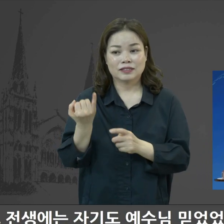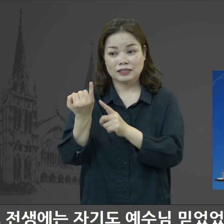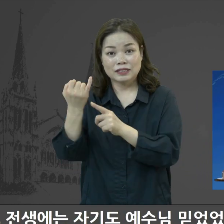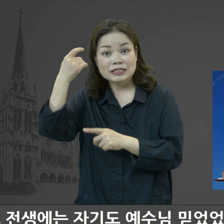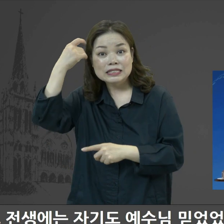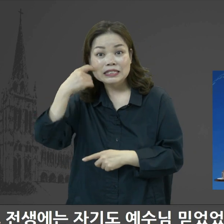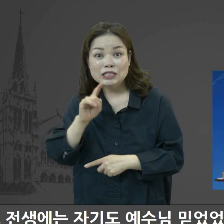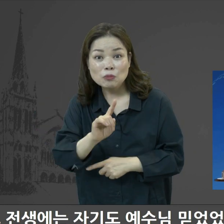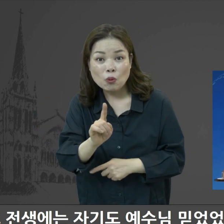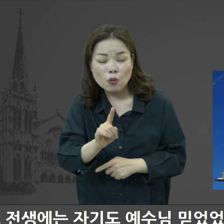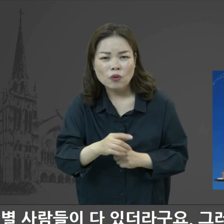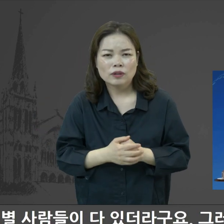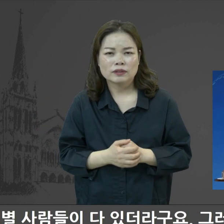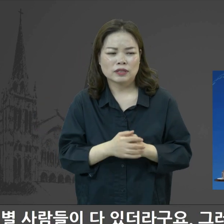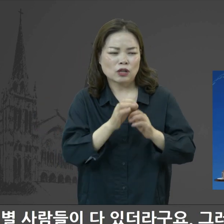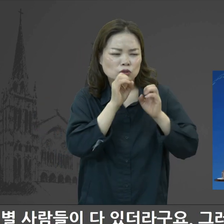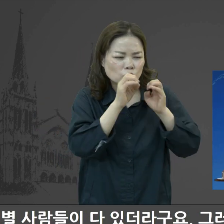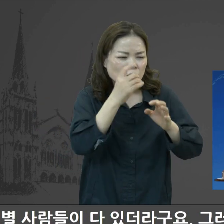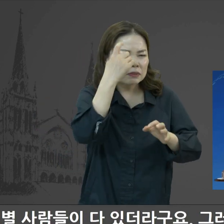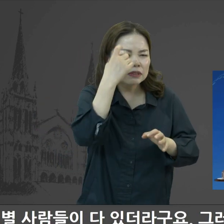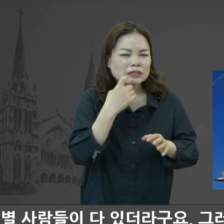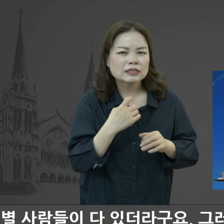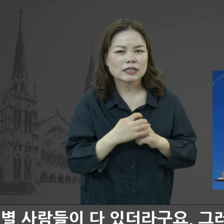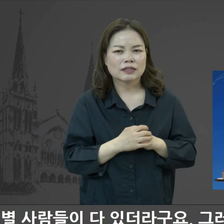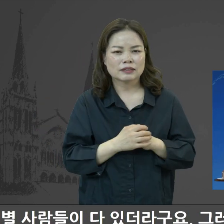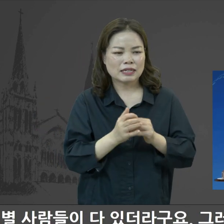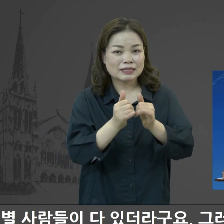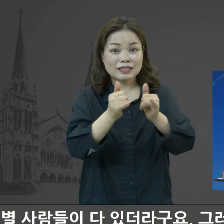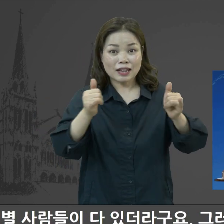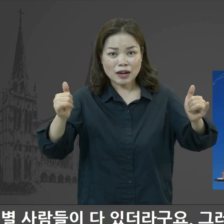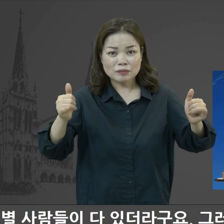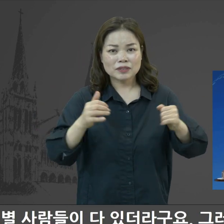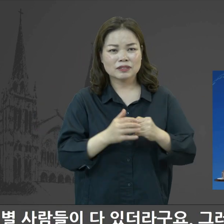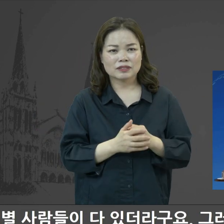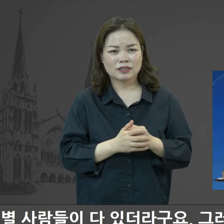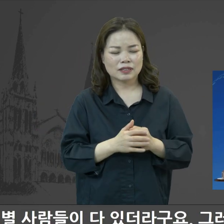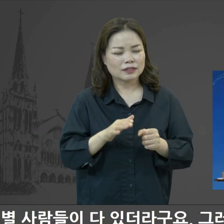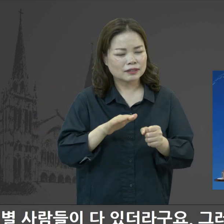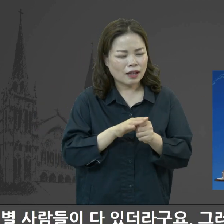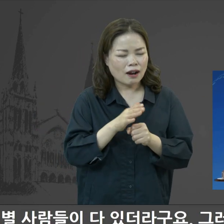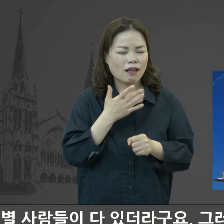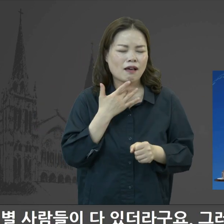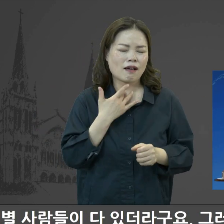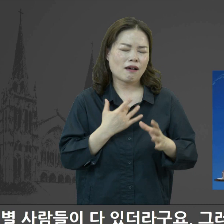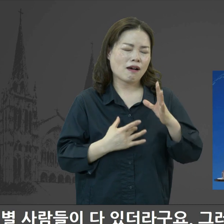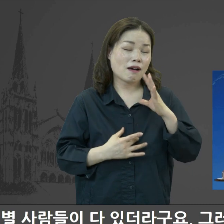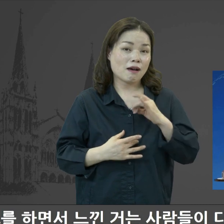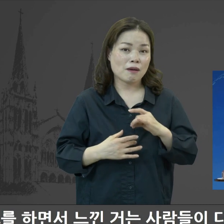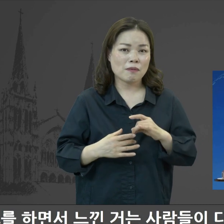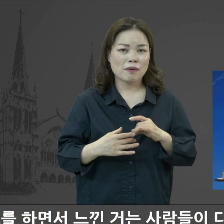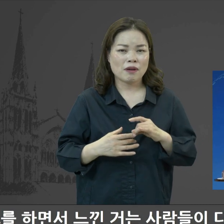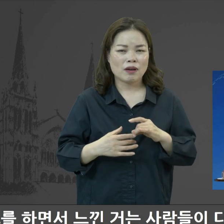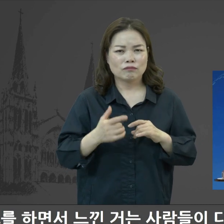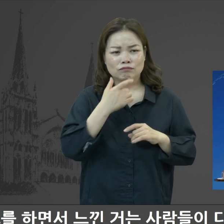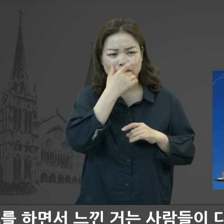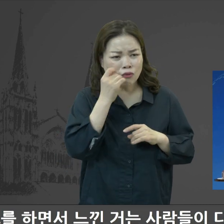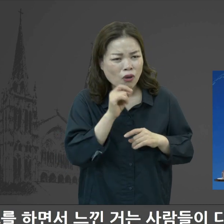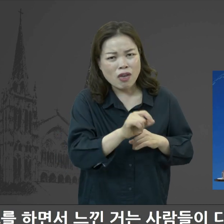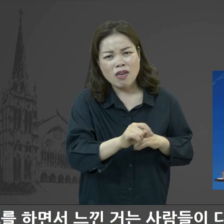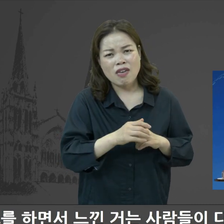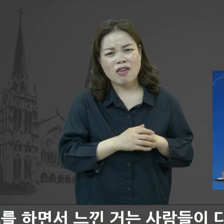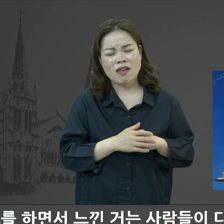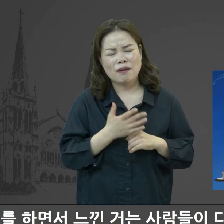뭐냐면, 전도를 하면서 느낀 거는 사람들이 다들 사랑에 갈급해 있어요. 그리고